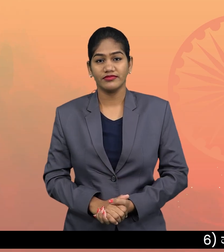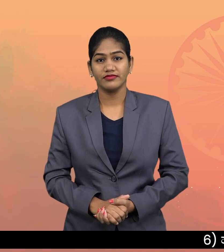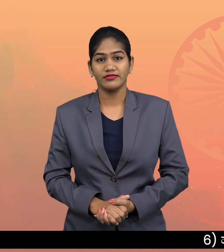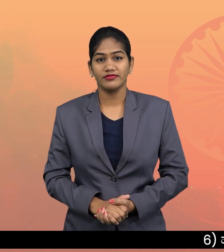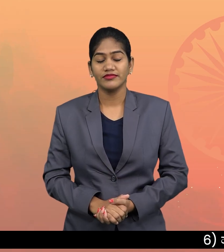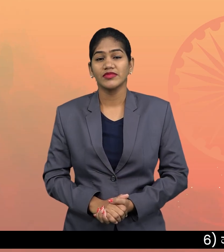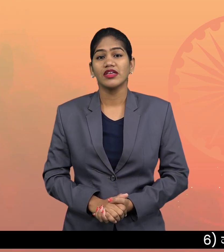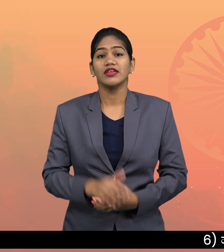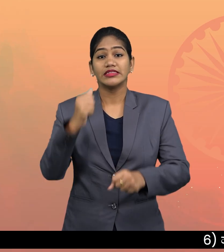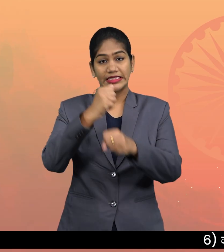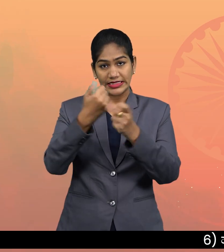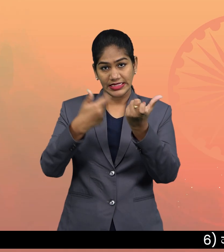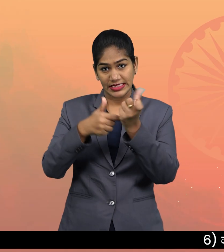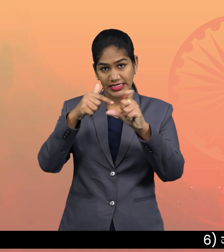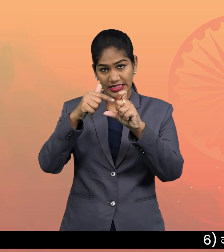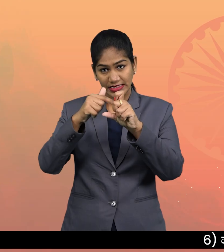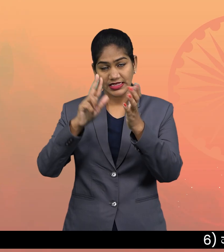6. ಹಸಿರು ಕ್ರಾಂತಿ.